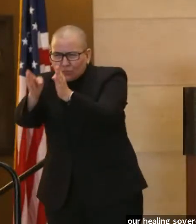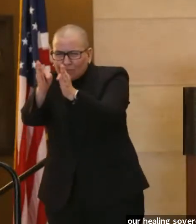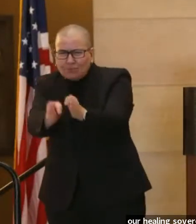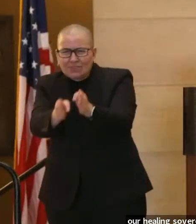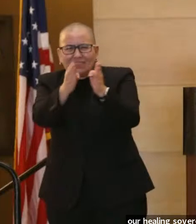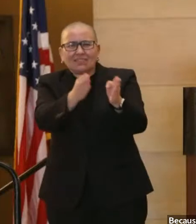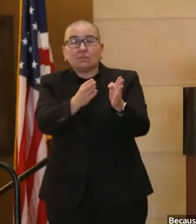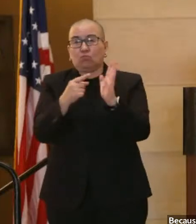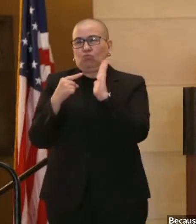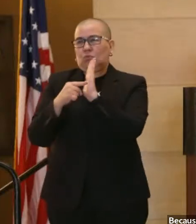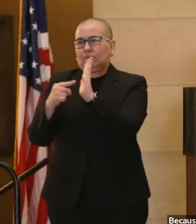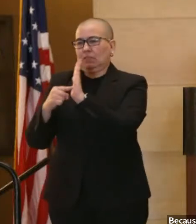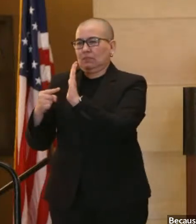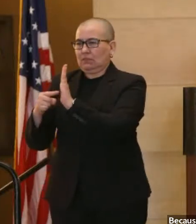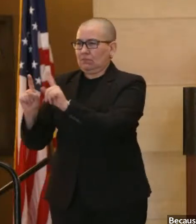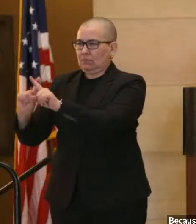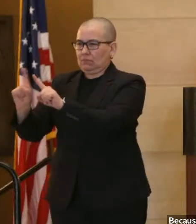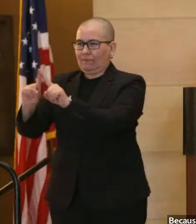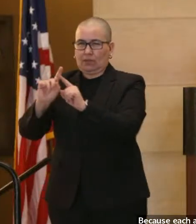Wopila.